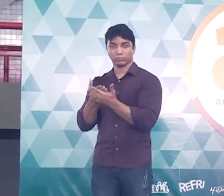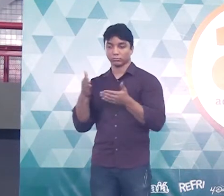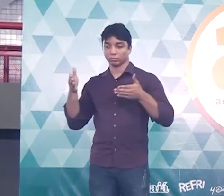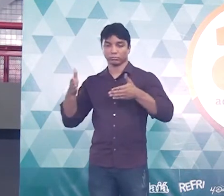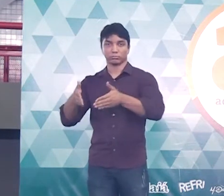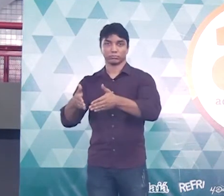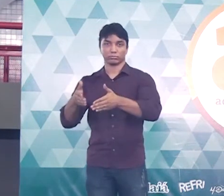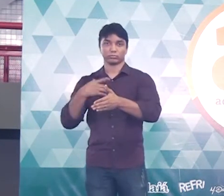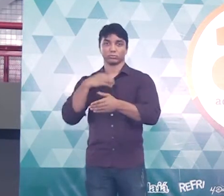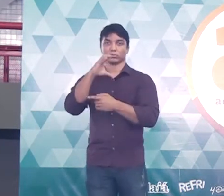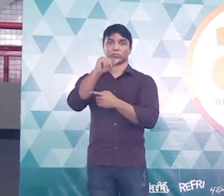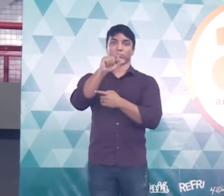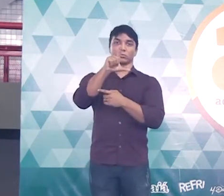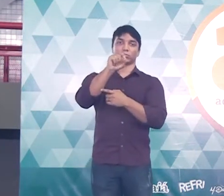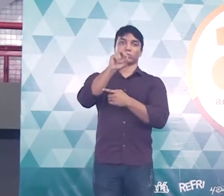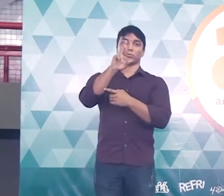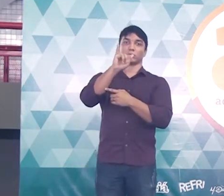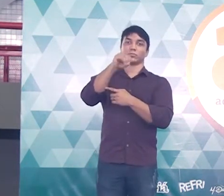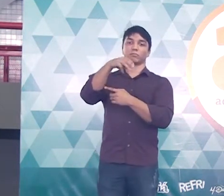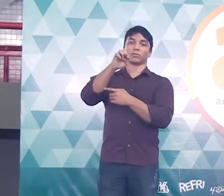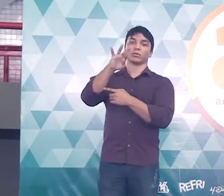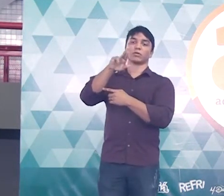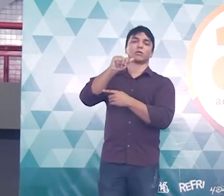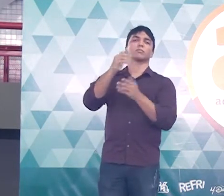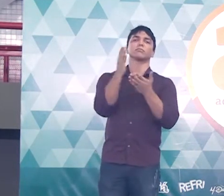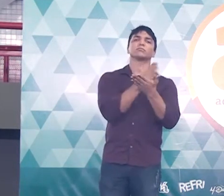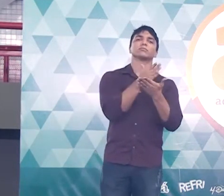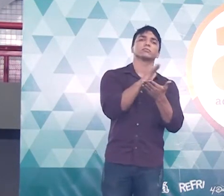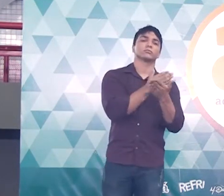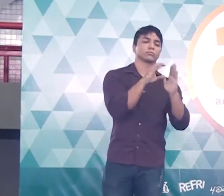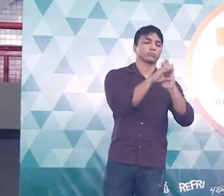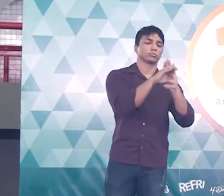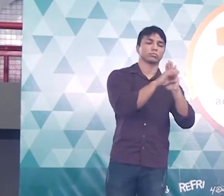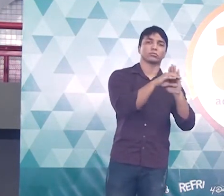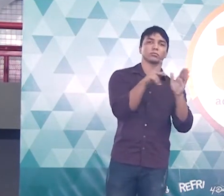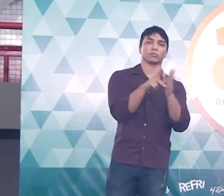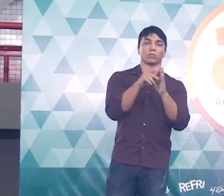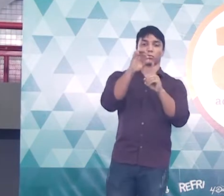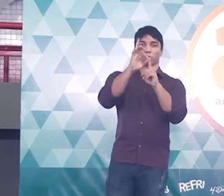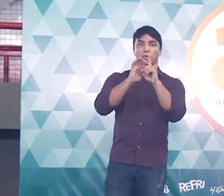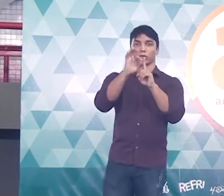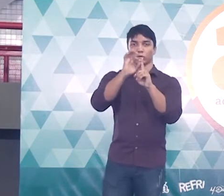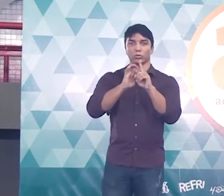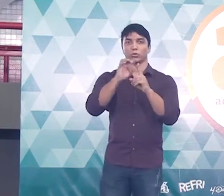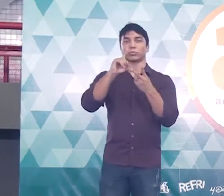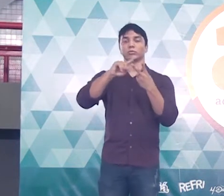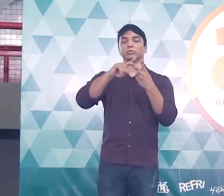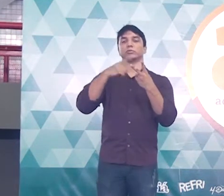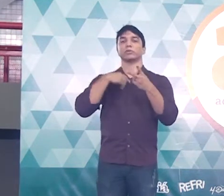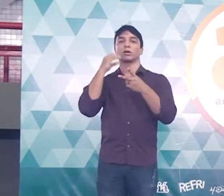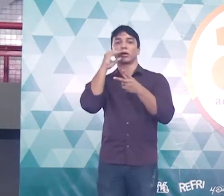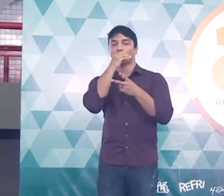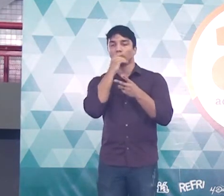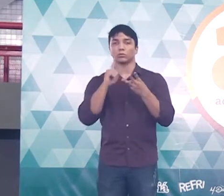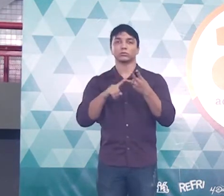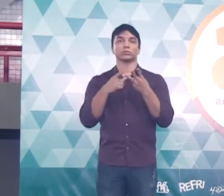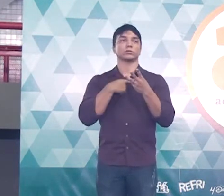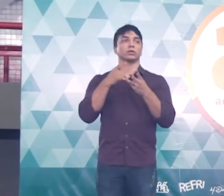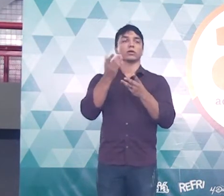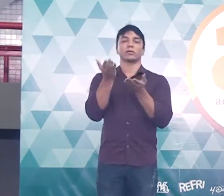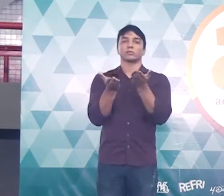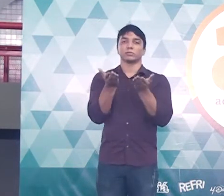a calorimetria, como alguns conceitos de temperatura, próprio de calor, de equilíbrio